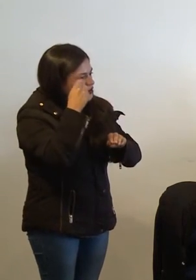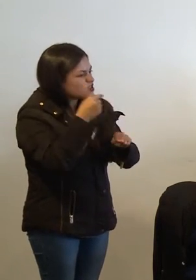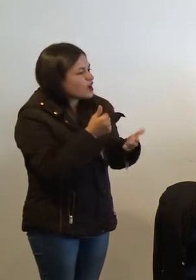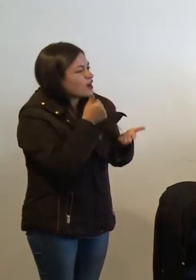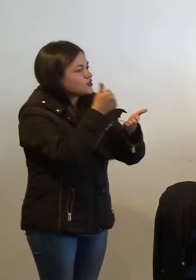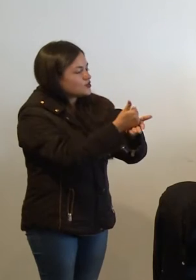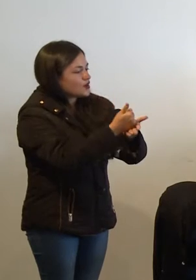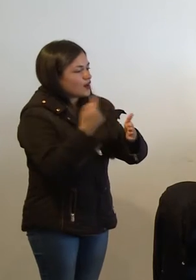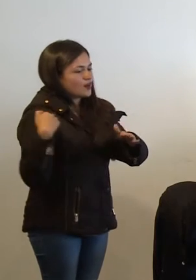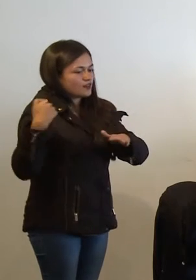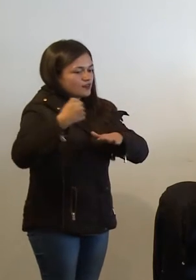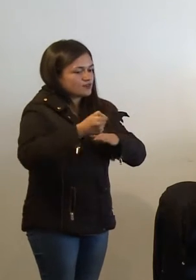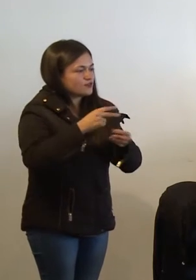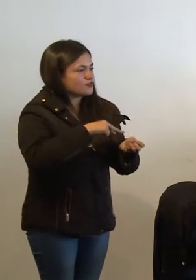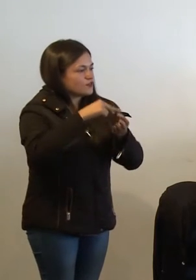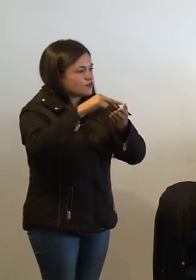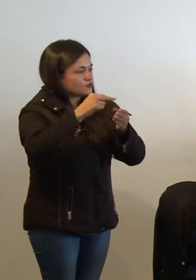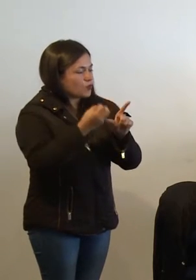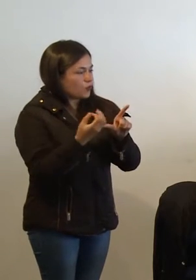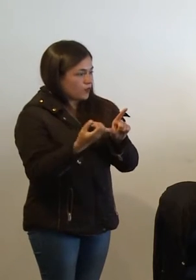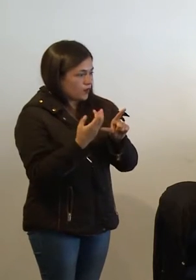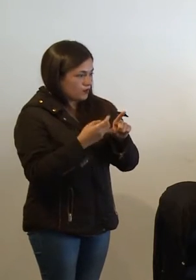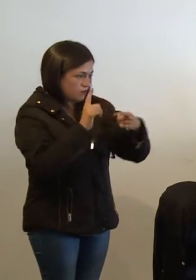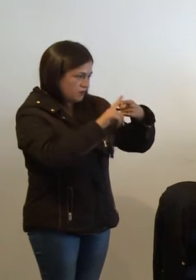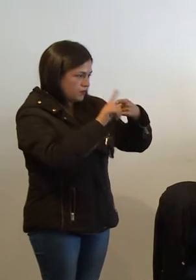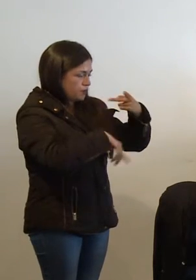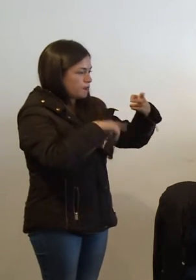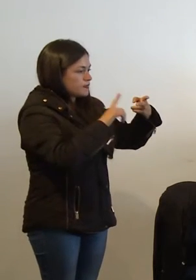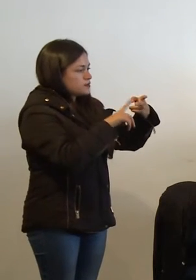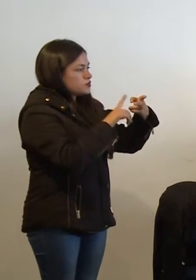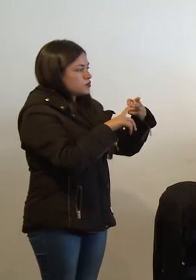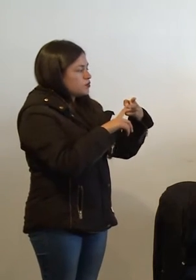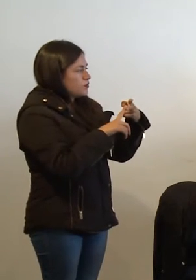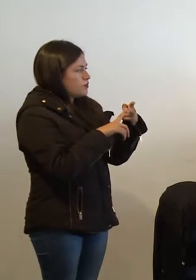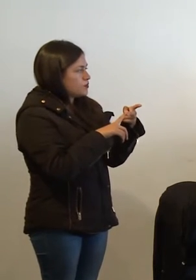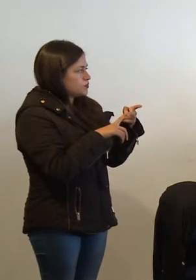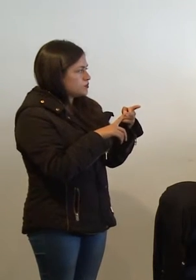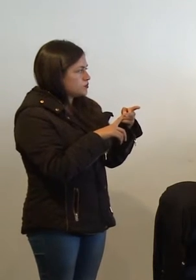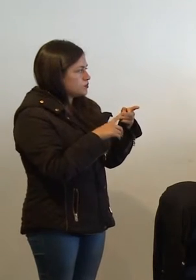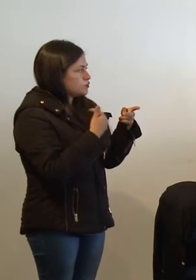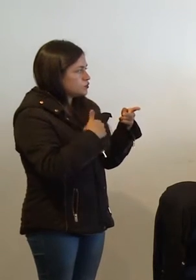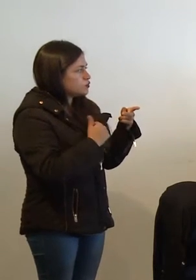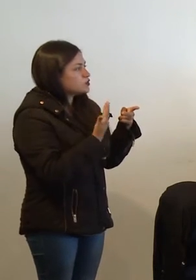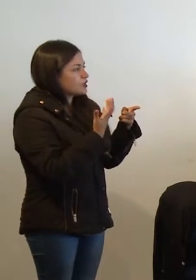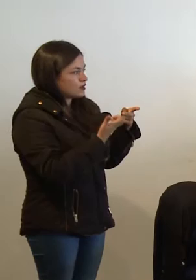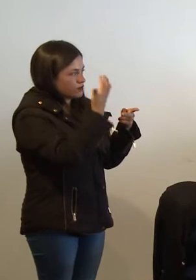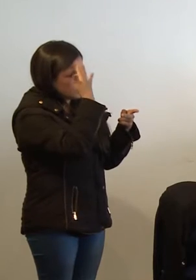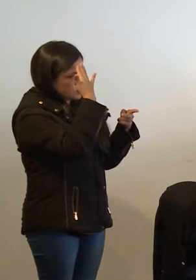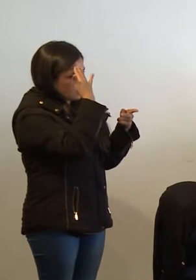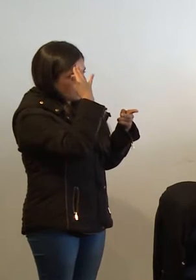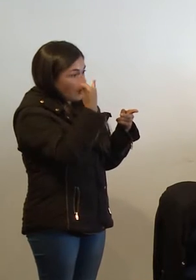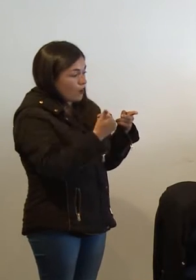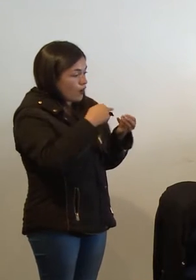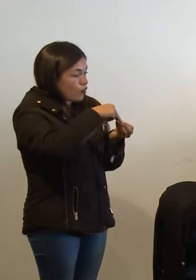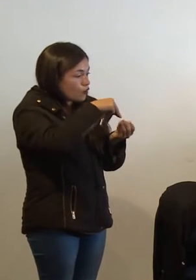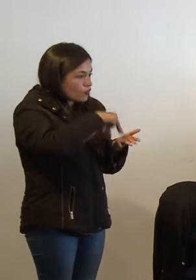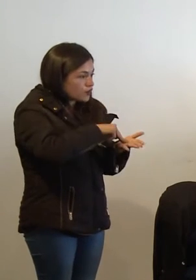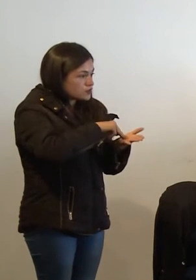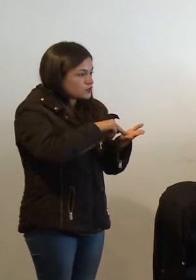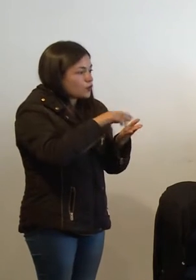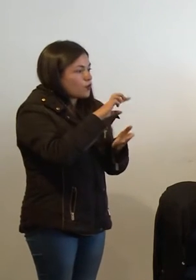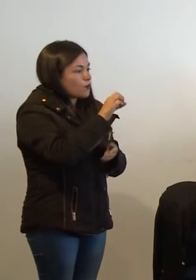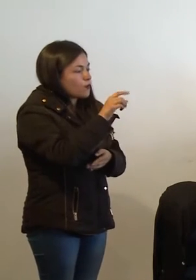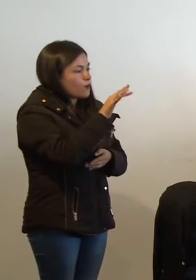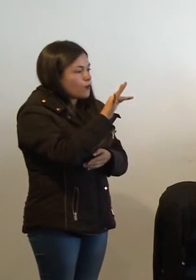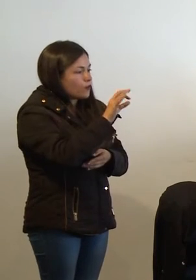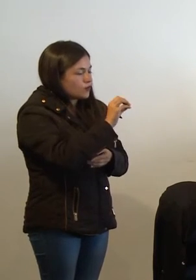educación popular? Y en un segundo momento, en el contexto de un posacuerdo y nuevas negociaciones para